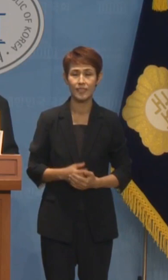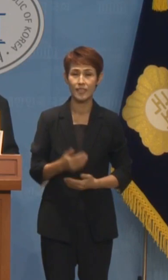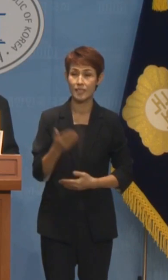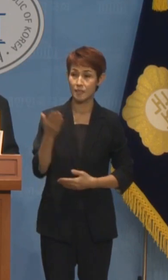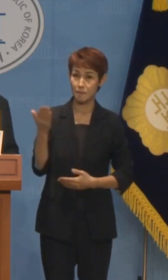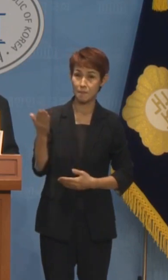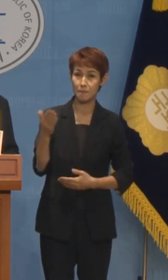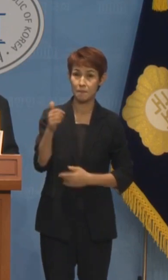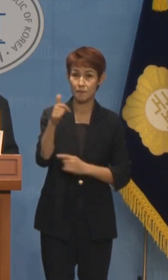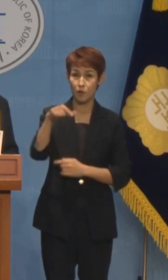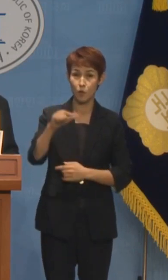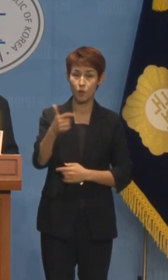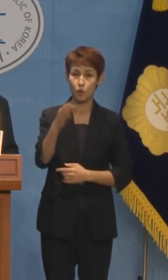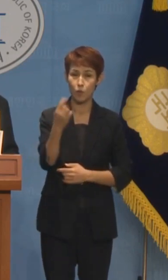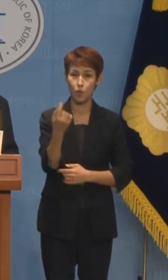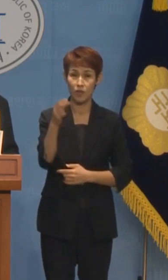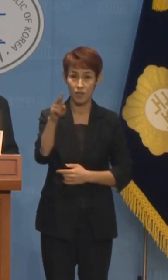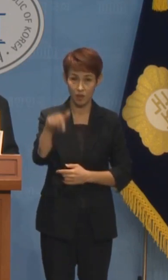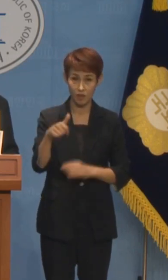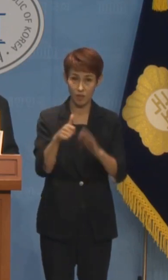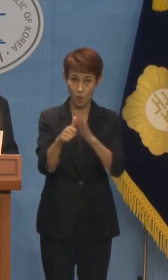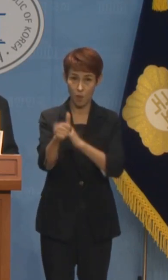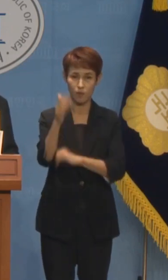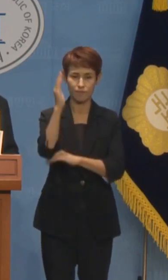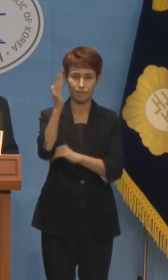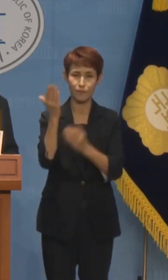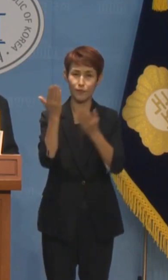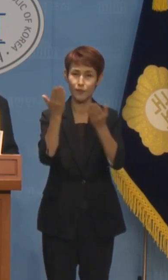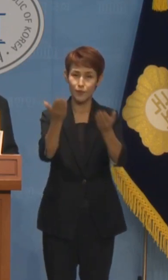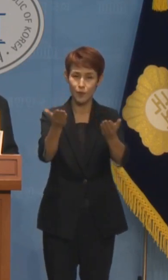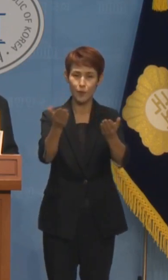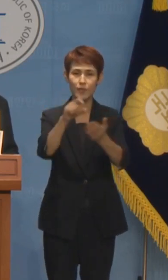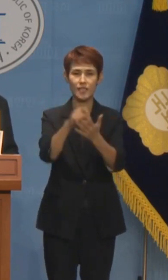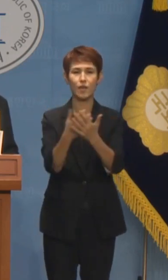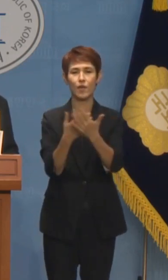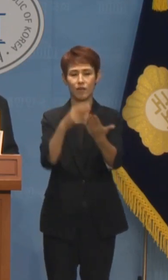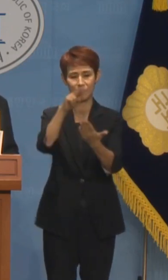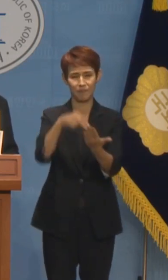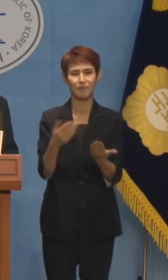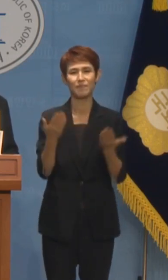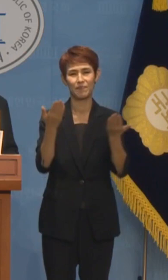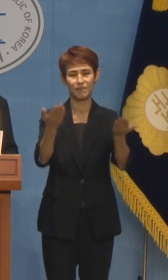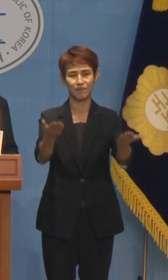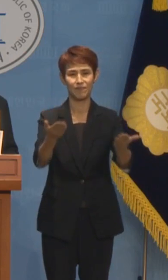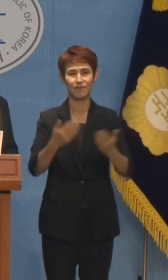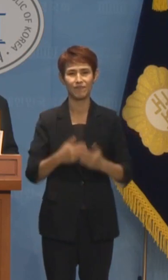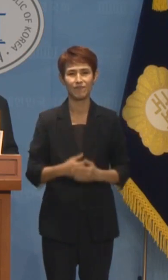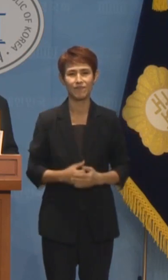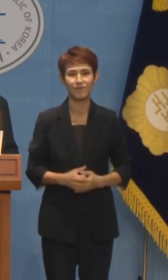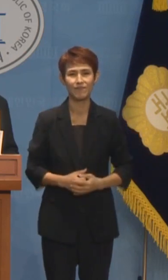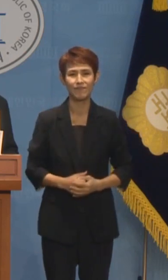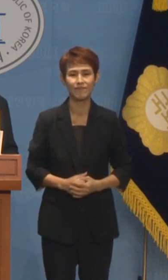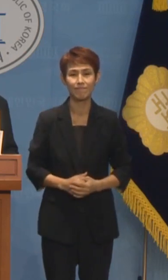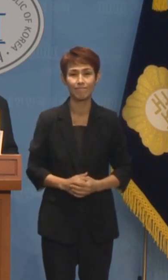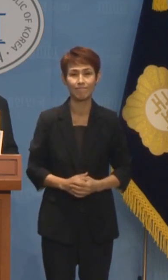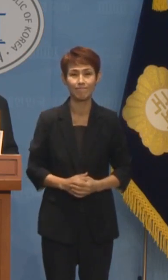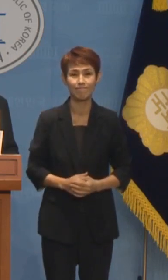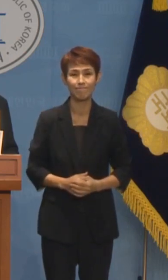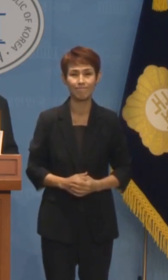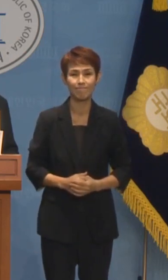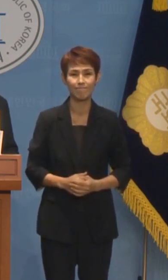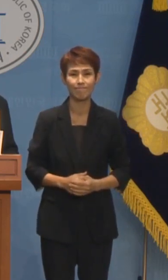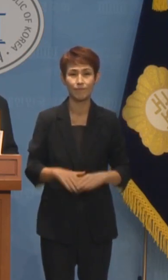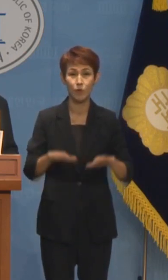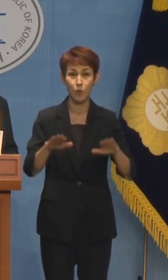님께서 인산 말씀을 해 주시고 소회를 해 주시고 기자 회견문을 낭독하는 것으로 마무리하겠습니다